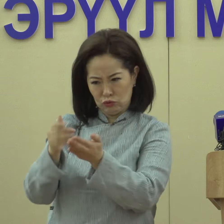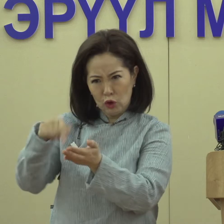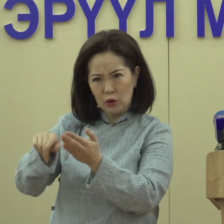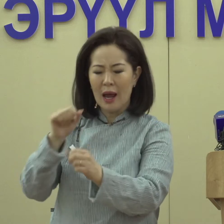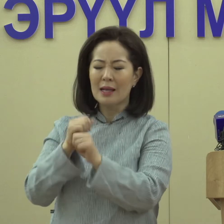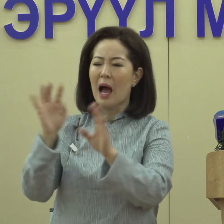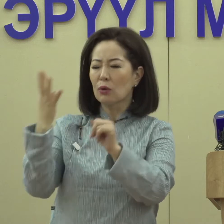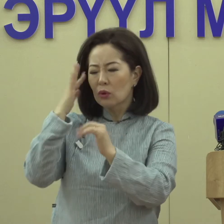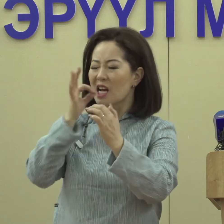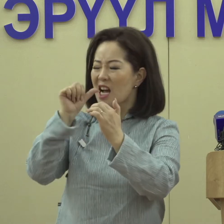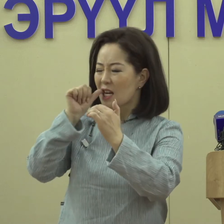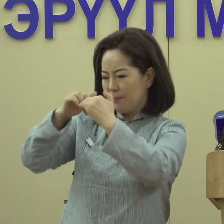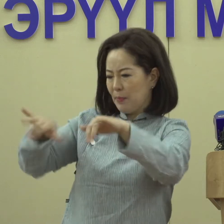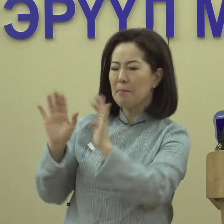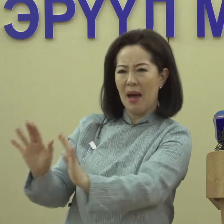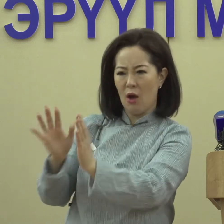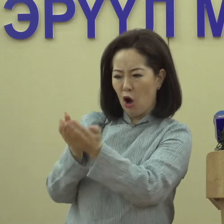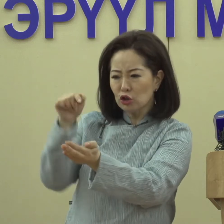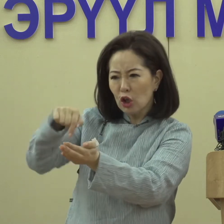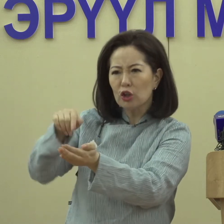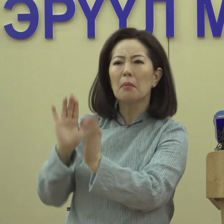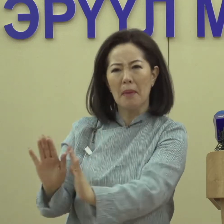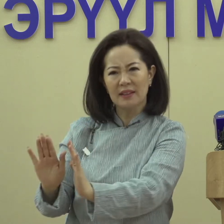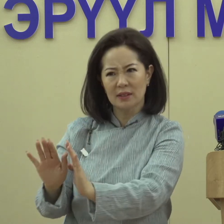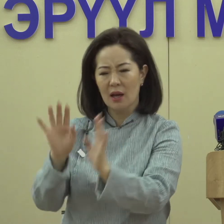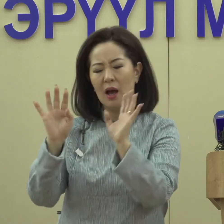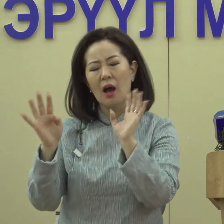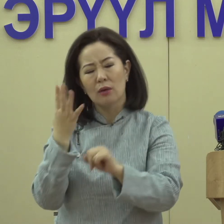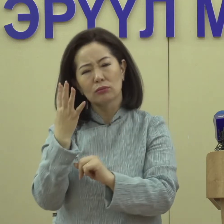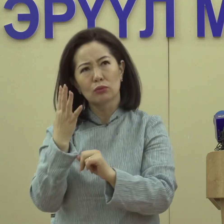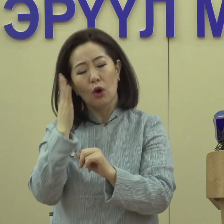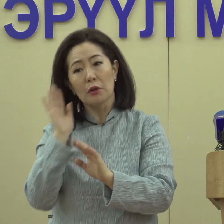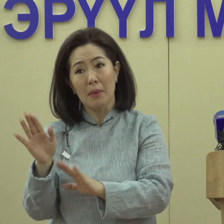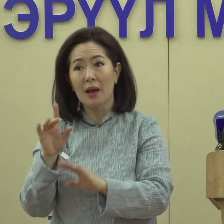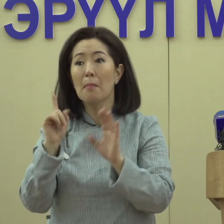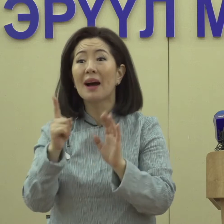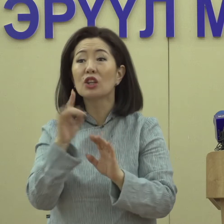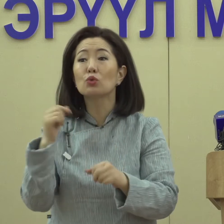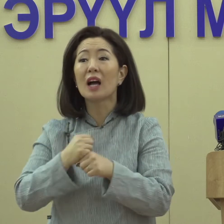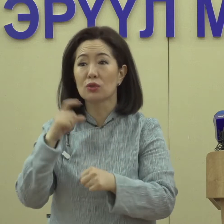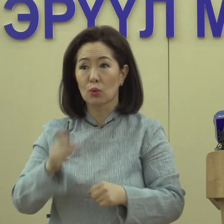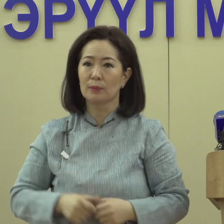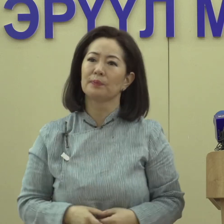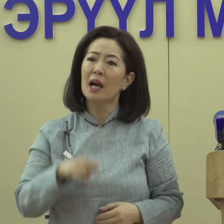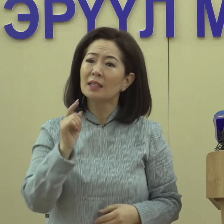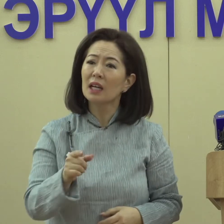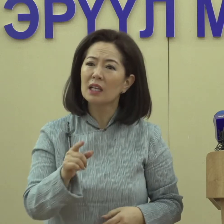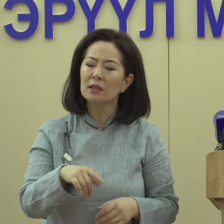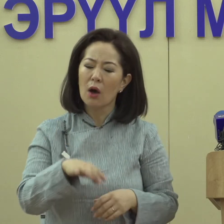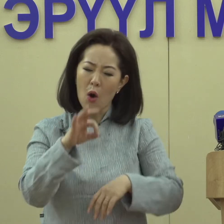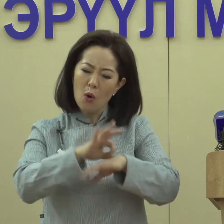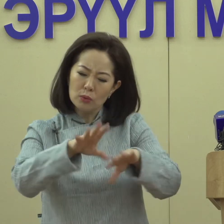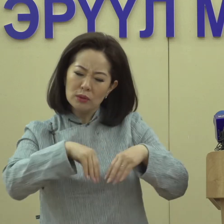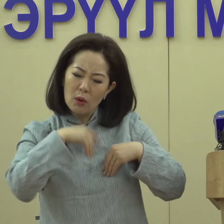буюу карантинд оруулах одоо шийдвэр гаргасан байна. За ингээм Америк нэгдсэн улс нийт халдвар авсан иргэдийн тоол 550 хүрээд